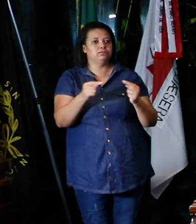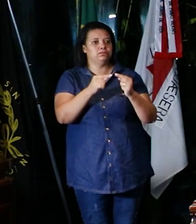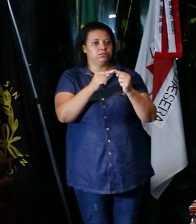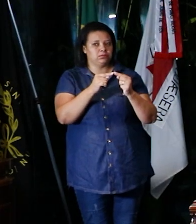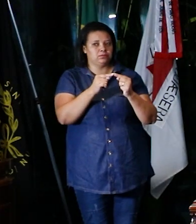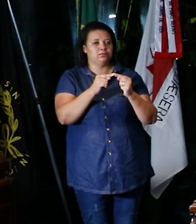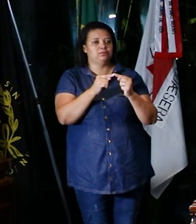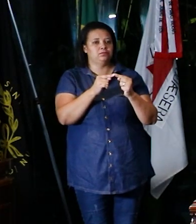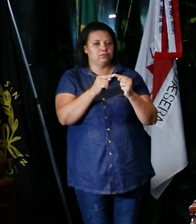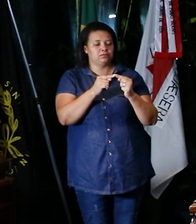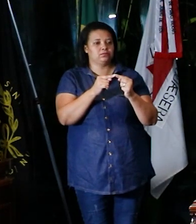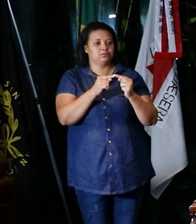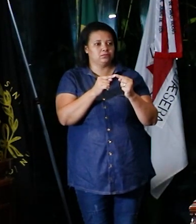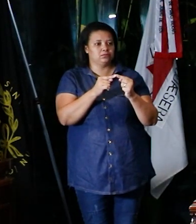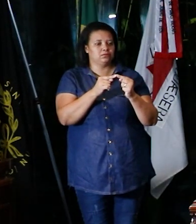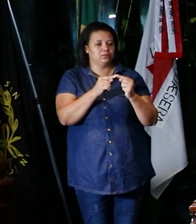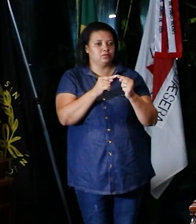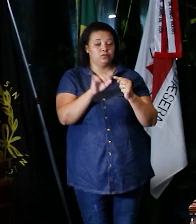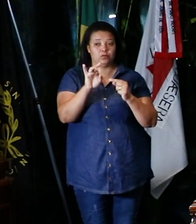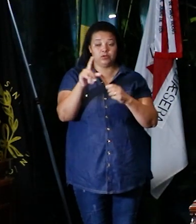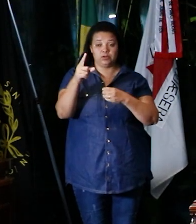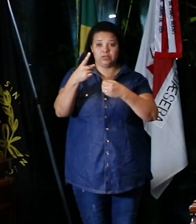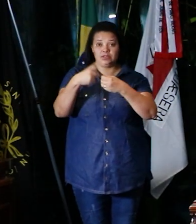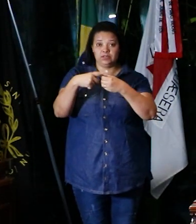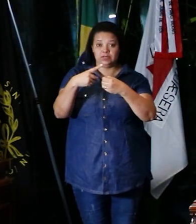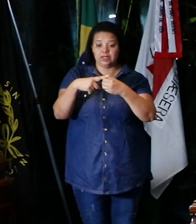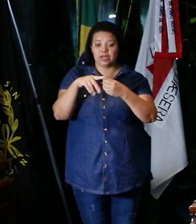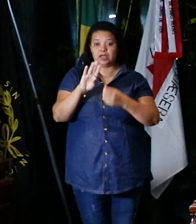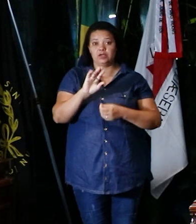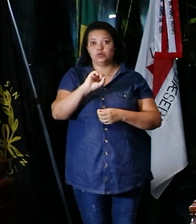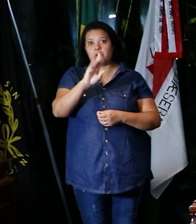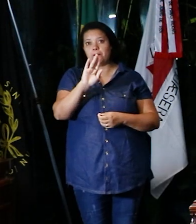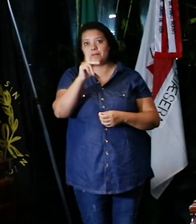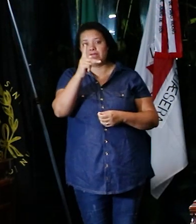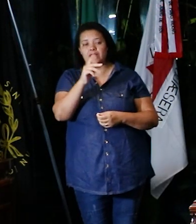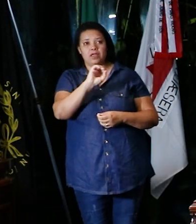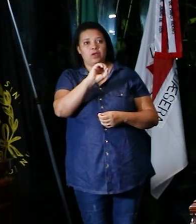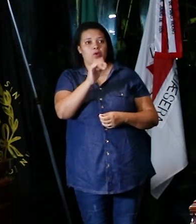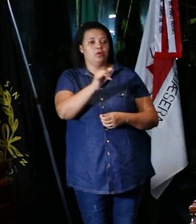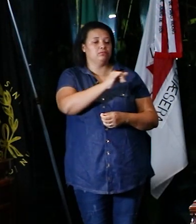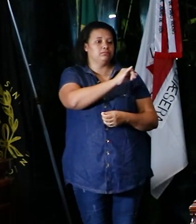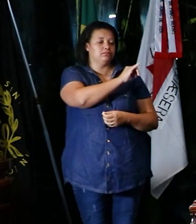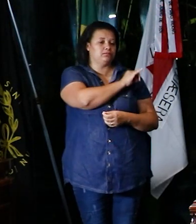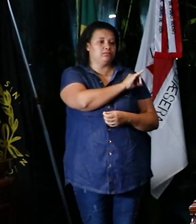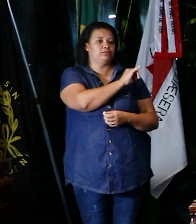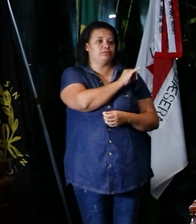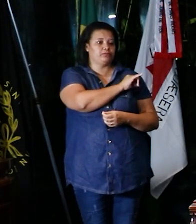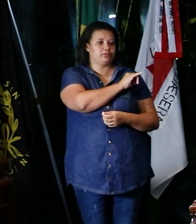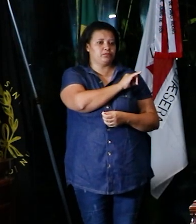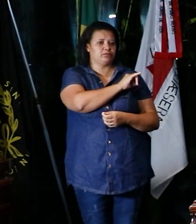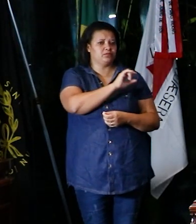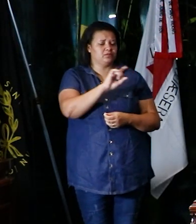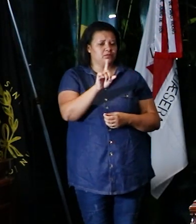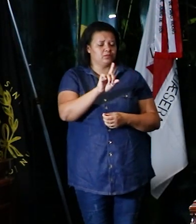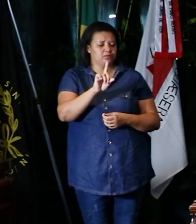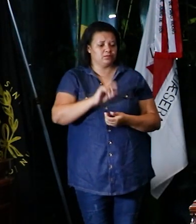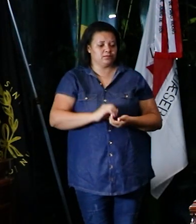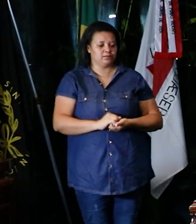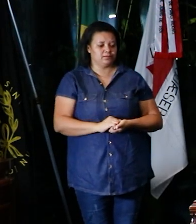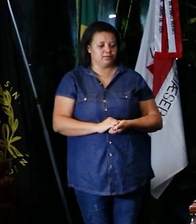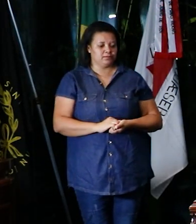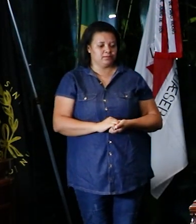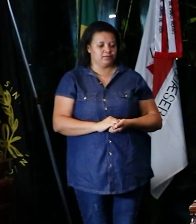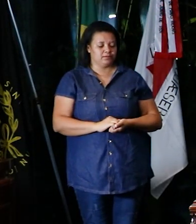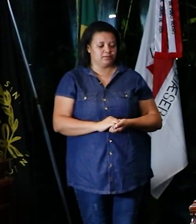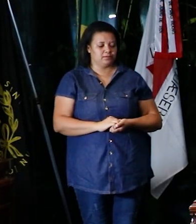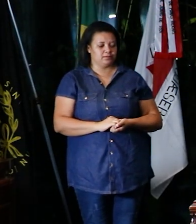e não é na sua cidade, ou Belo Horizonte, ou Rio de Janeiro. Não,